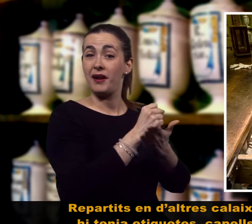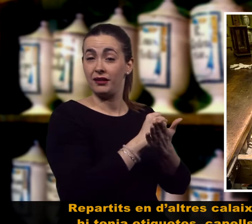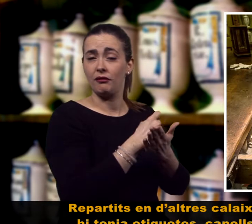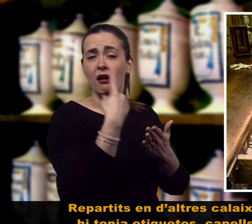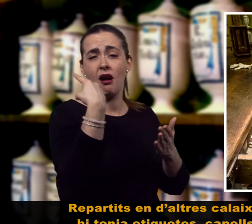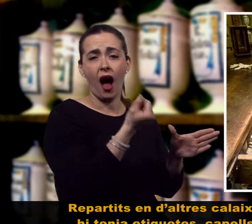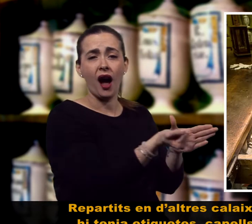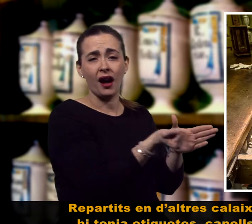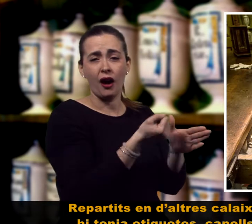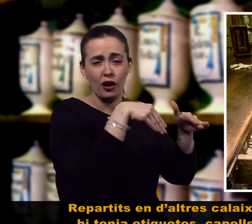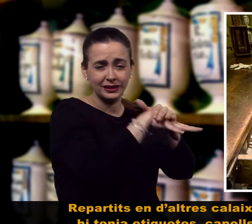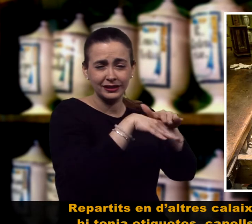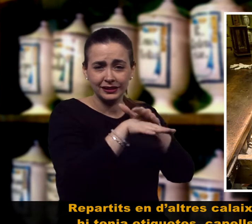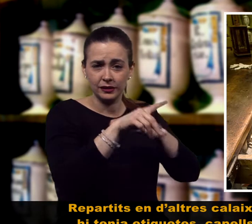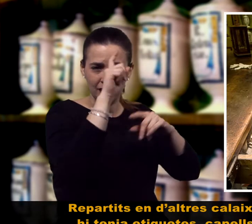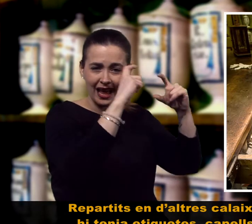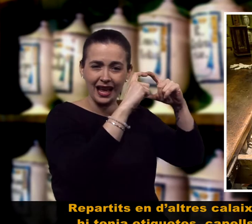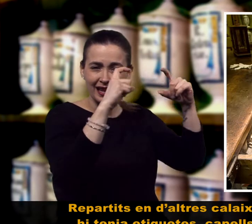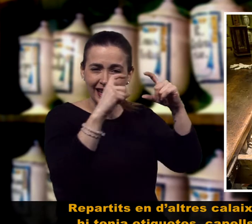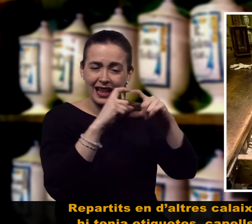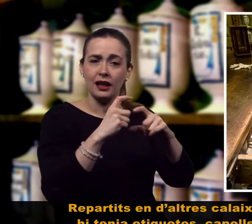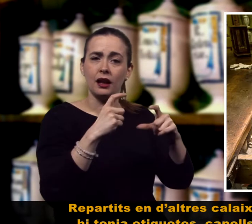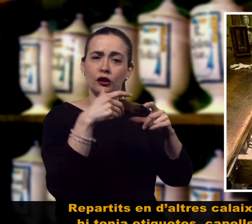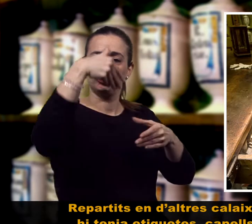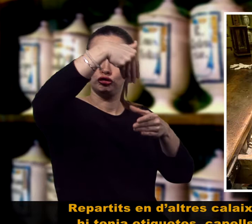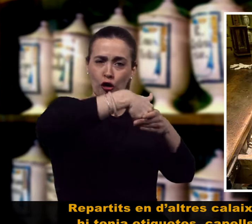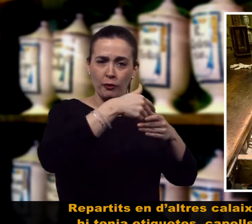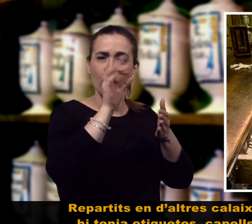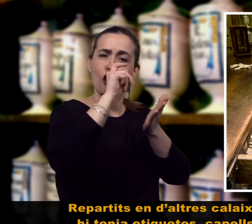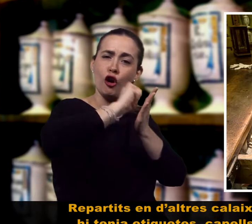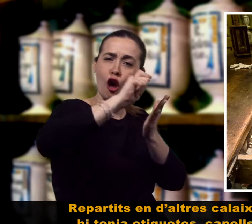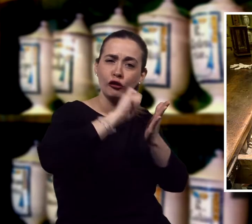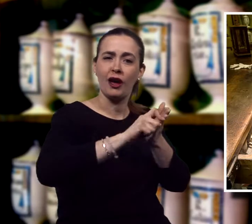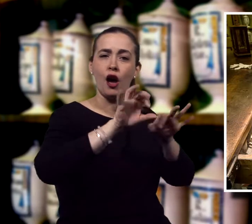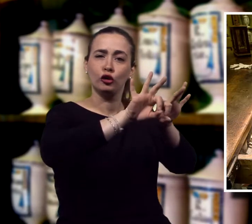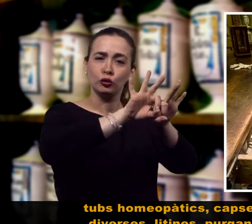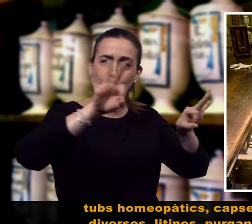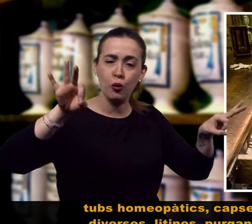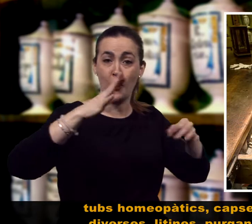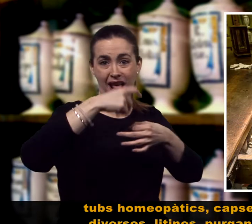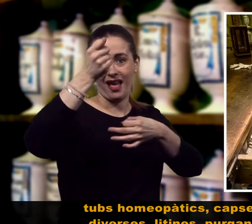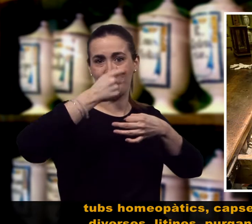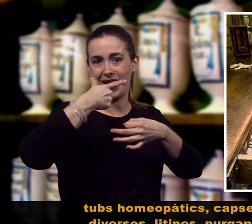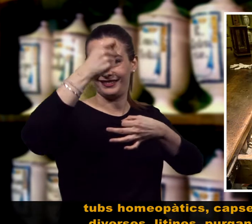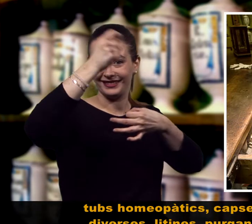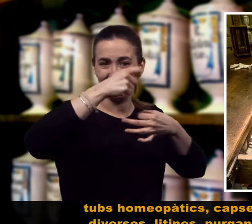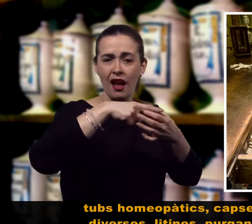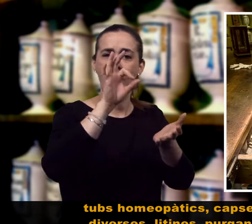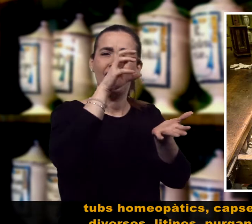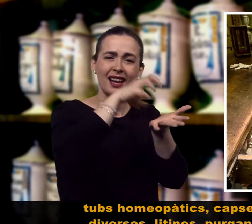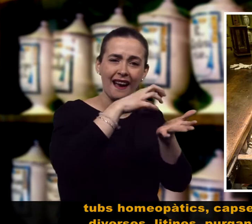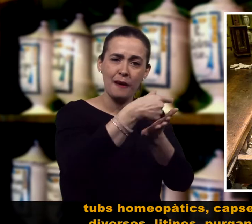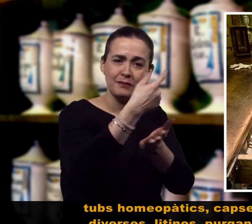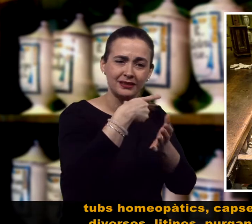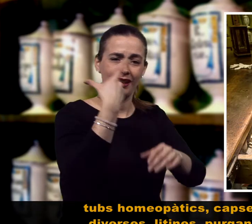Repartits en d'altres calaixos, el farmacèutic hi tenia etiquetes, capells, sobres i notes, tubs homeopàtics, capses amb